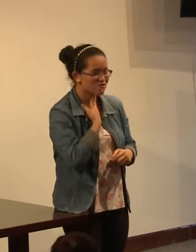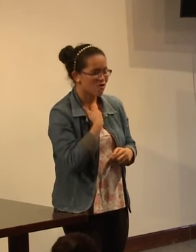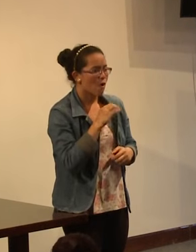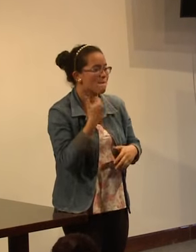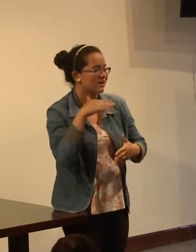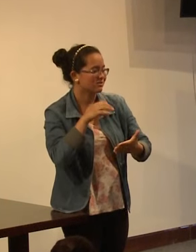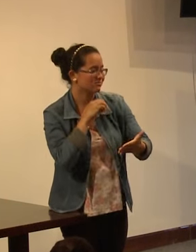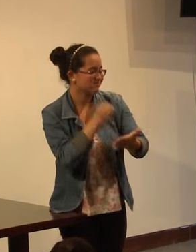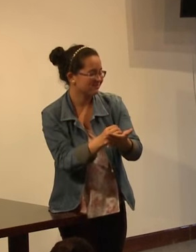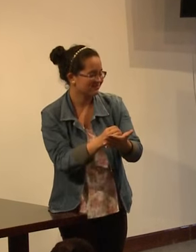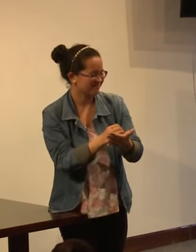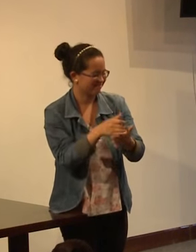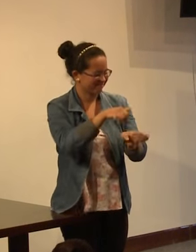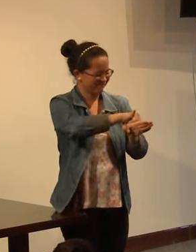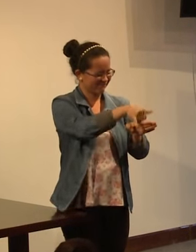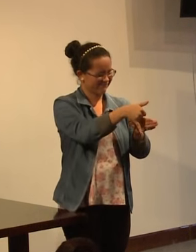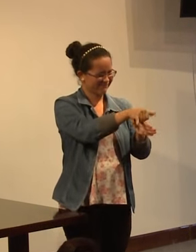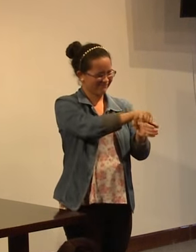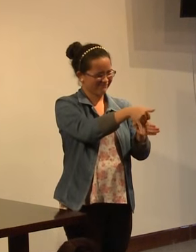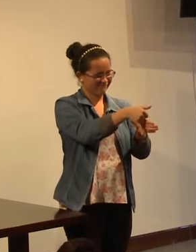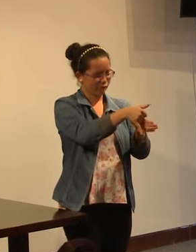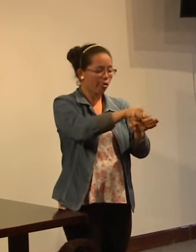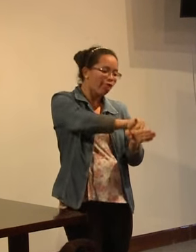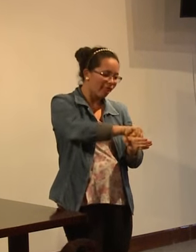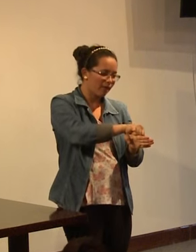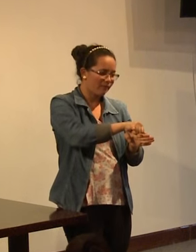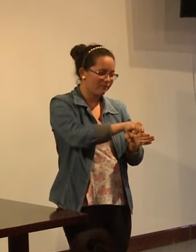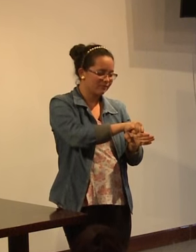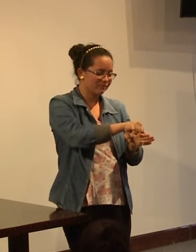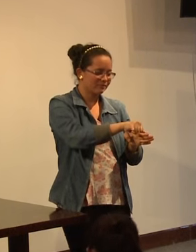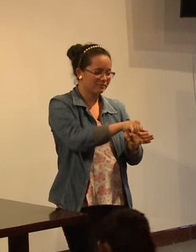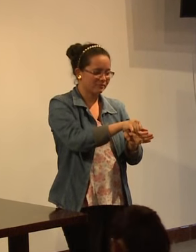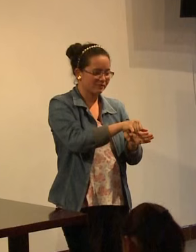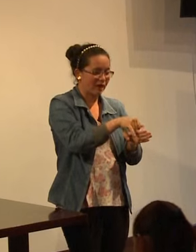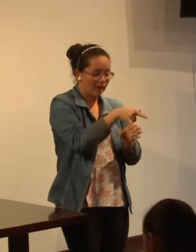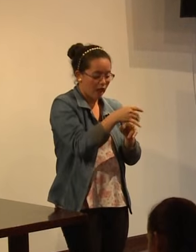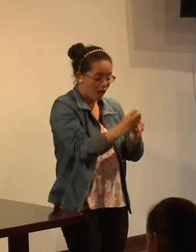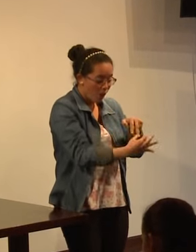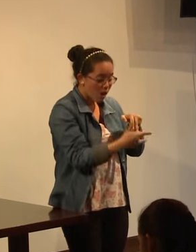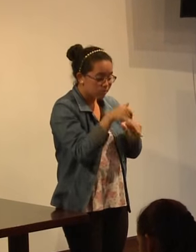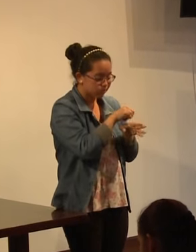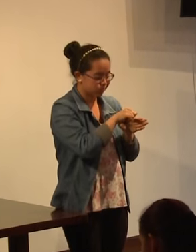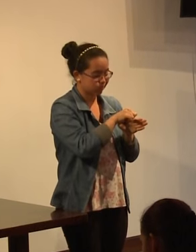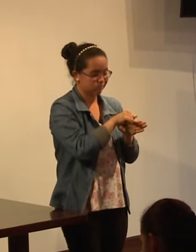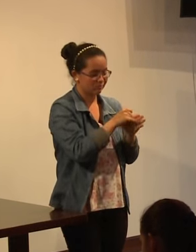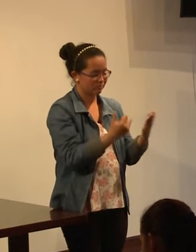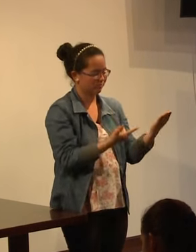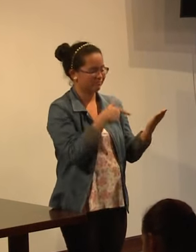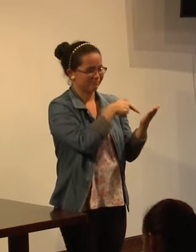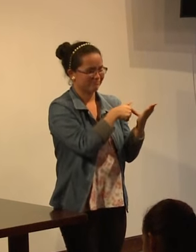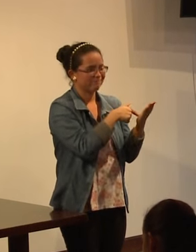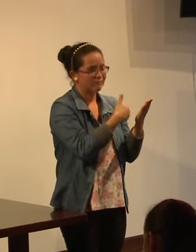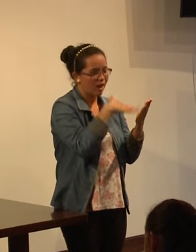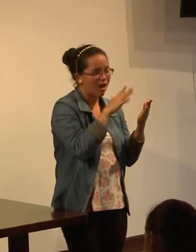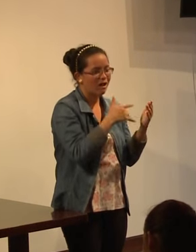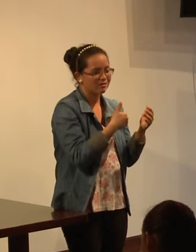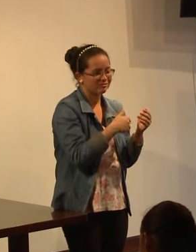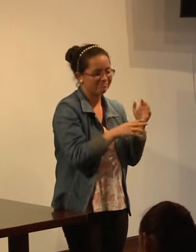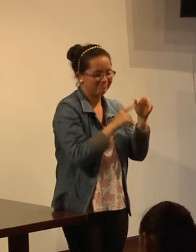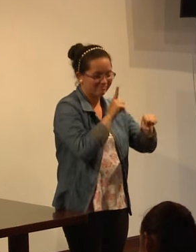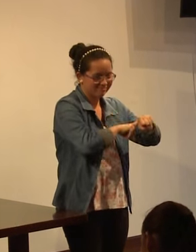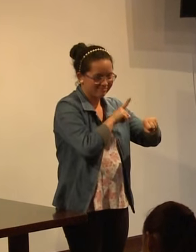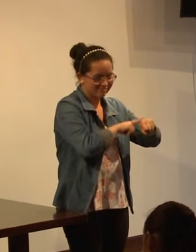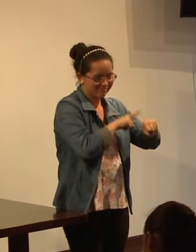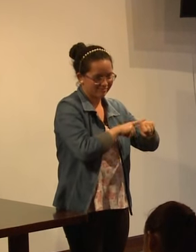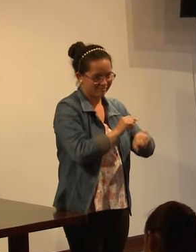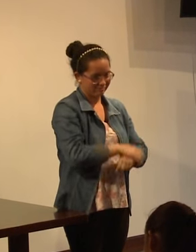la balanza es completamente absurda, ¿no? O sea, gastamos como sistema educativo montones en esto. Y no estoy desdeñando de la